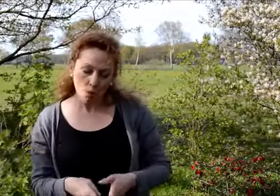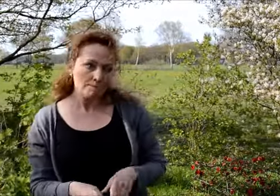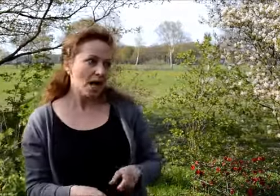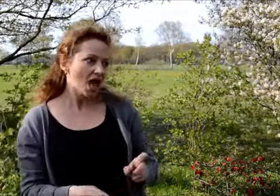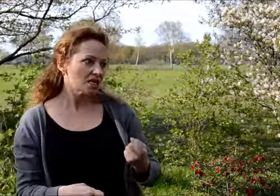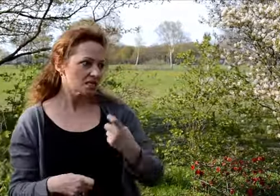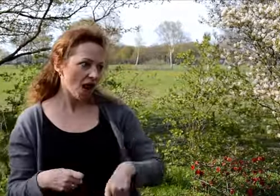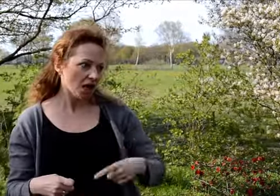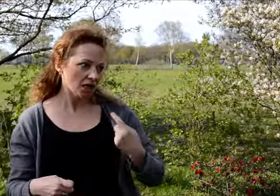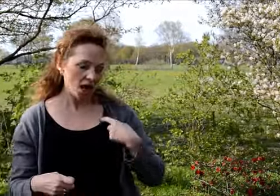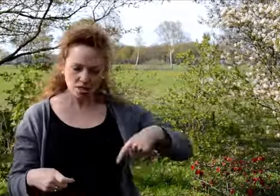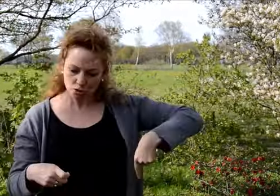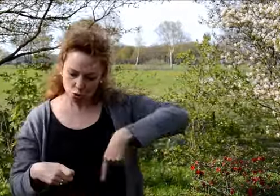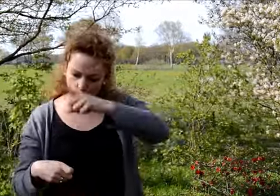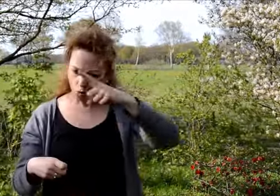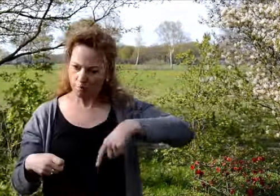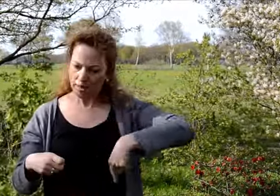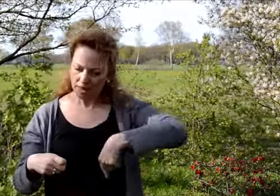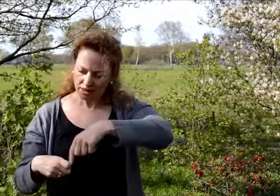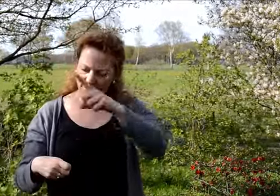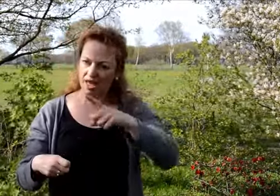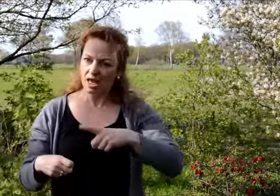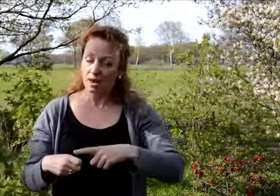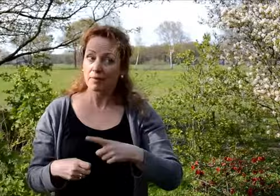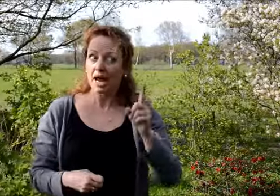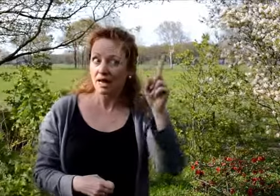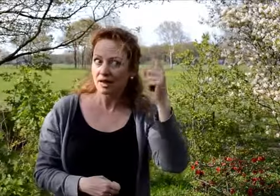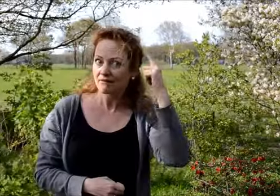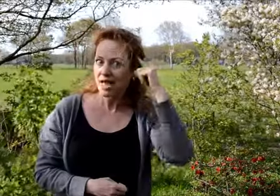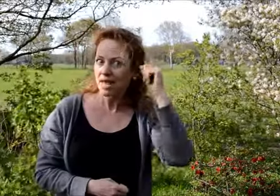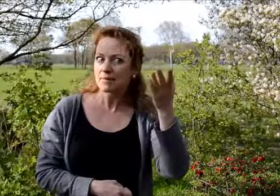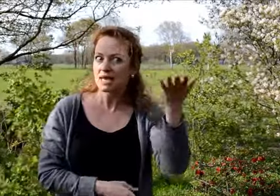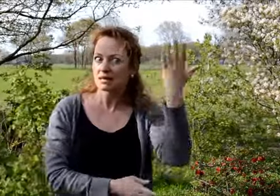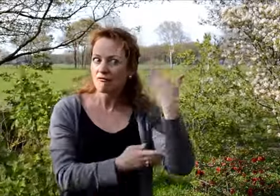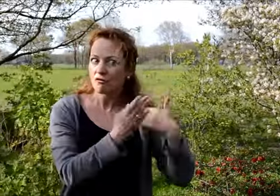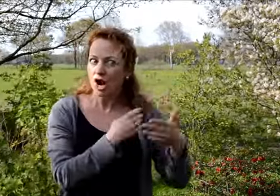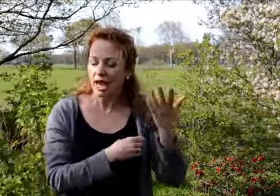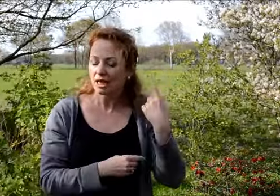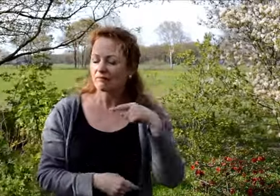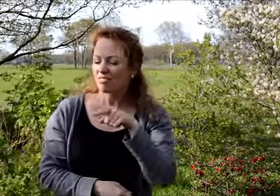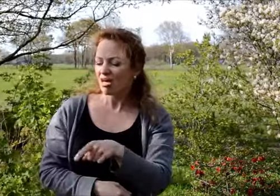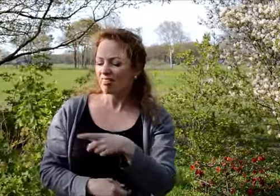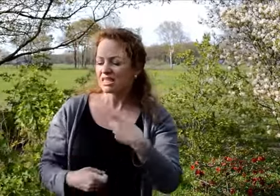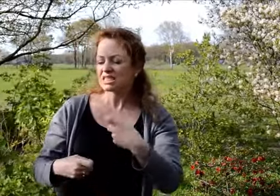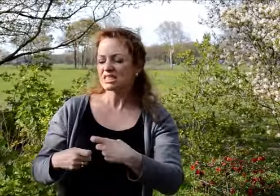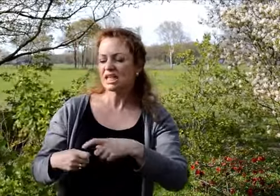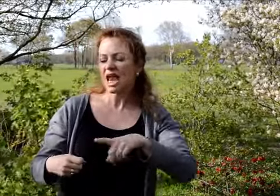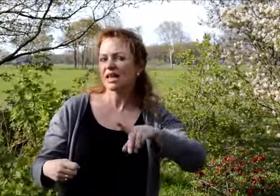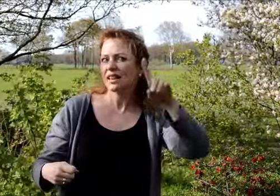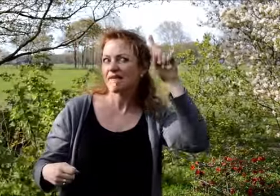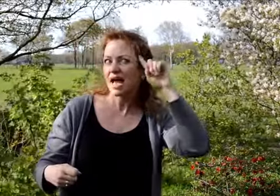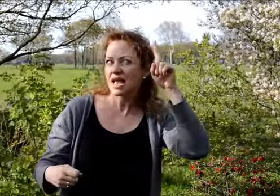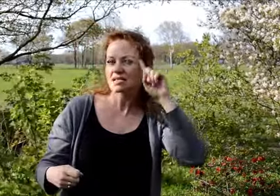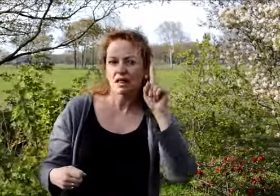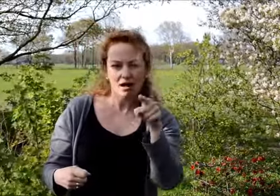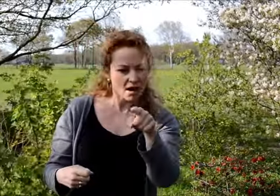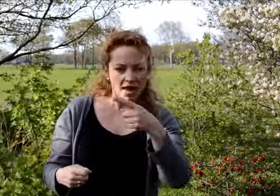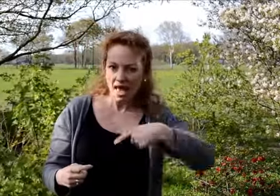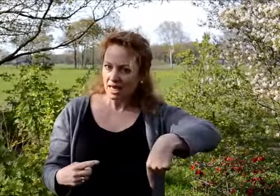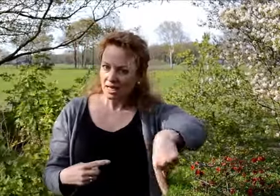Die stond bij een steen. Hij zei: ik stootte mij twee keer, ik meet nu meer dan voorheen, want dit is de steen der wijze, daar kan jij